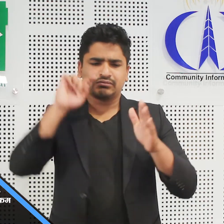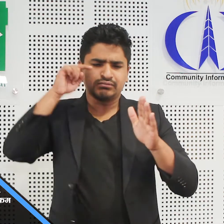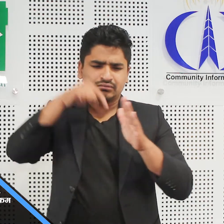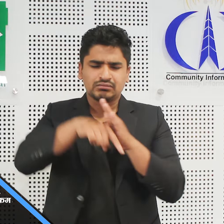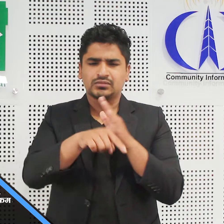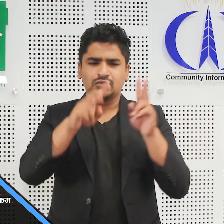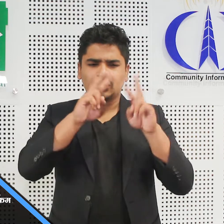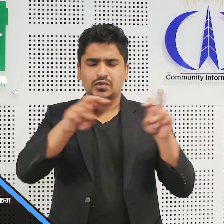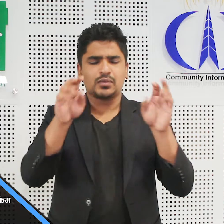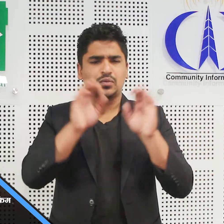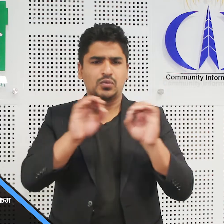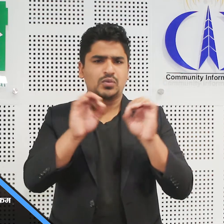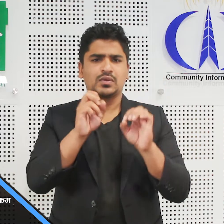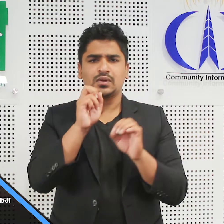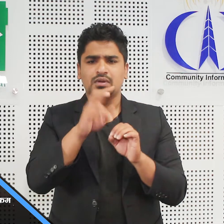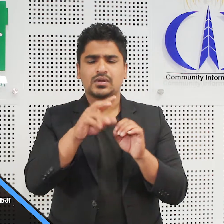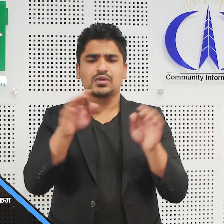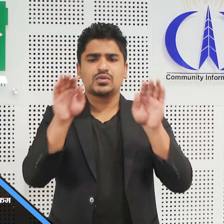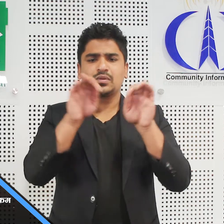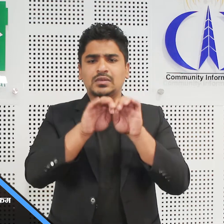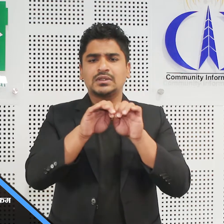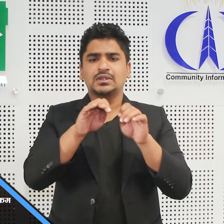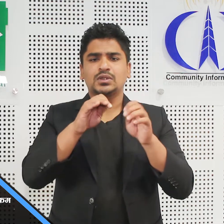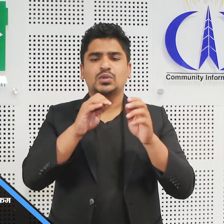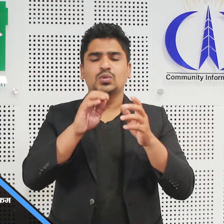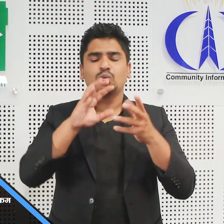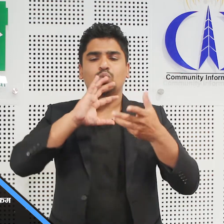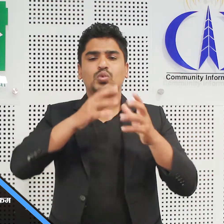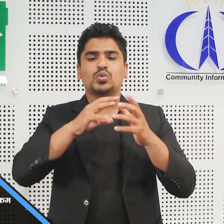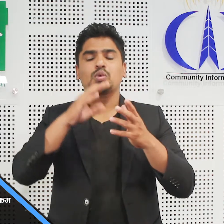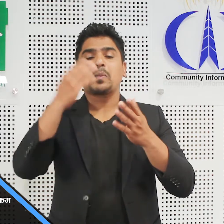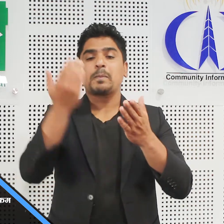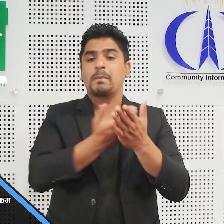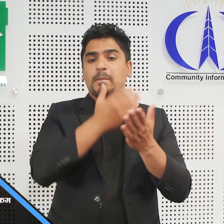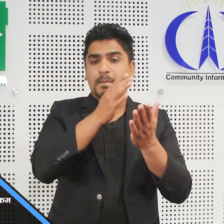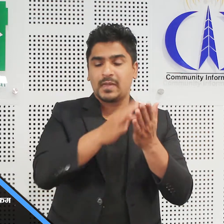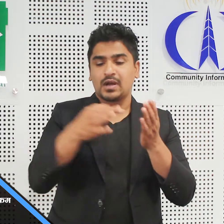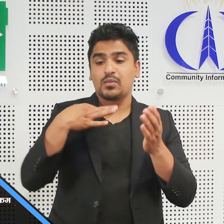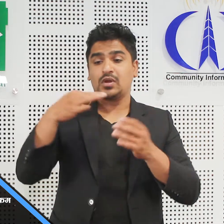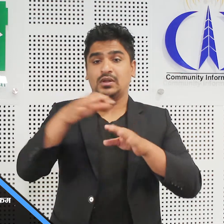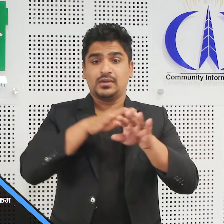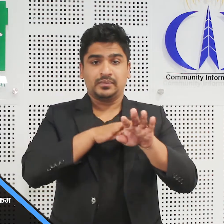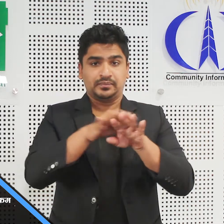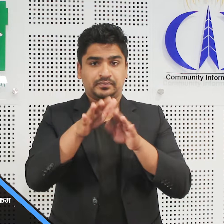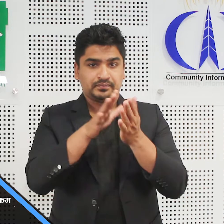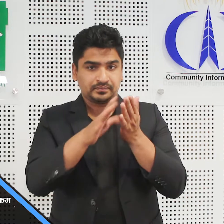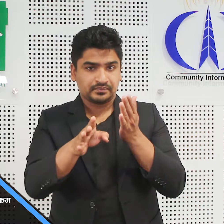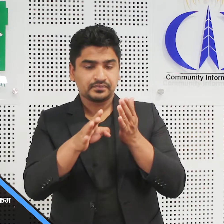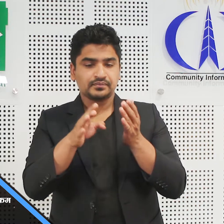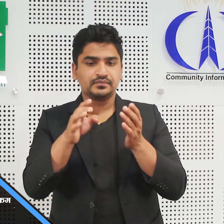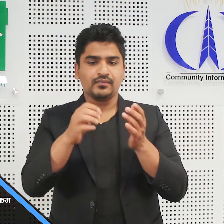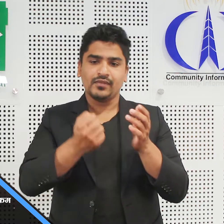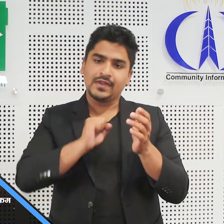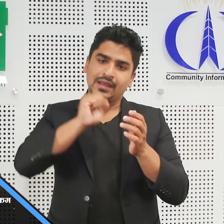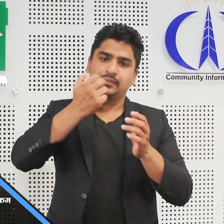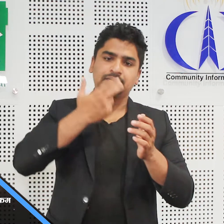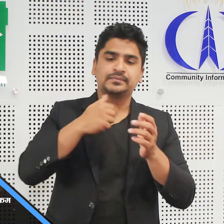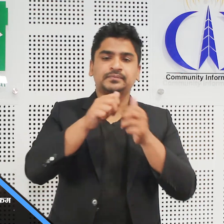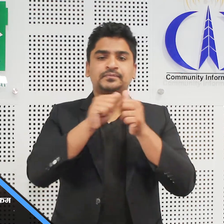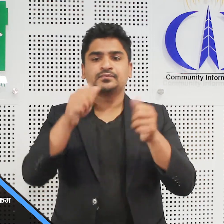गरेर योजनाहरू बनाउनु भएको छ? त्यस्तो डिटेलमा सर्वे त गएनौँ तर सम्बन्धित उद्योग वाणिज्य सङ्घहरूबाट